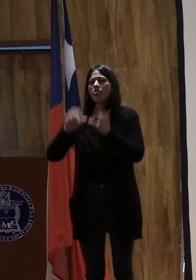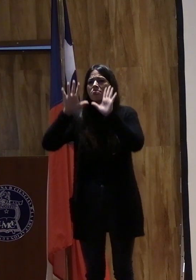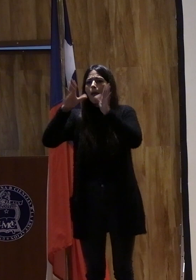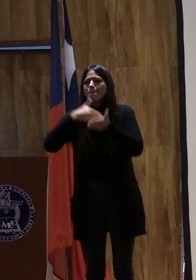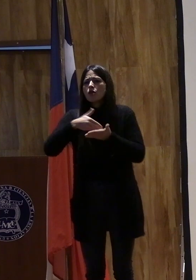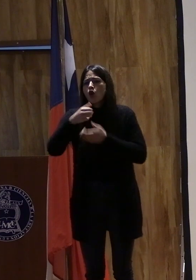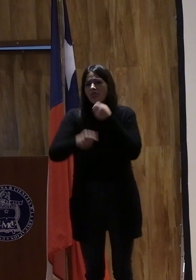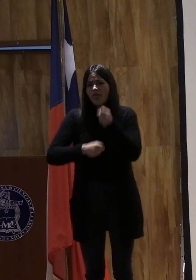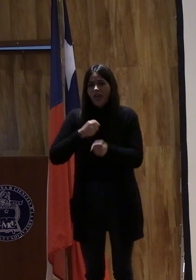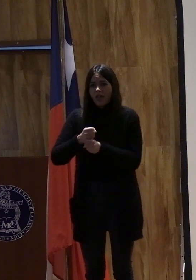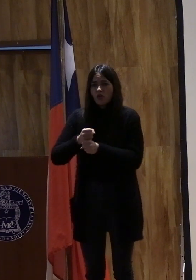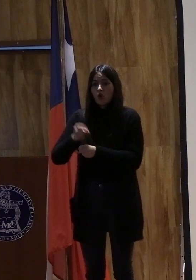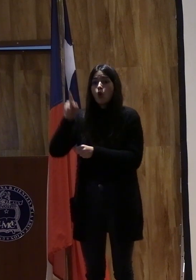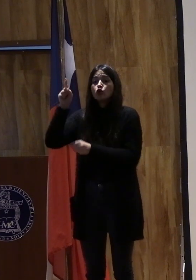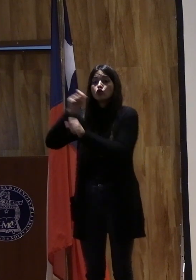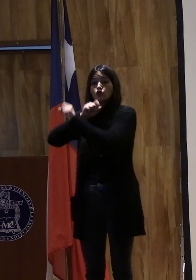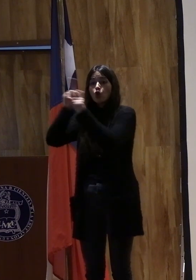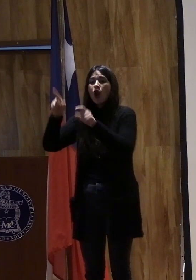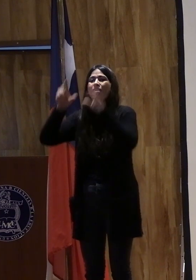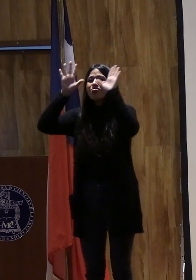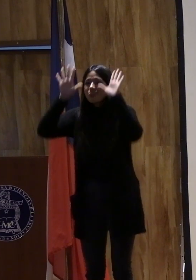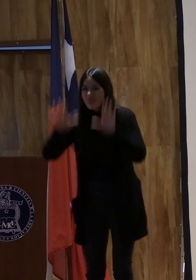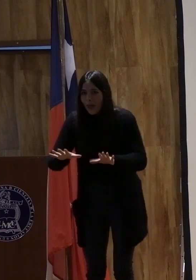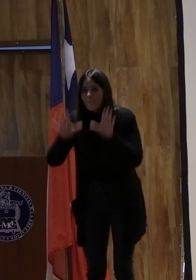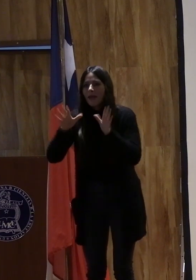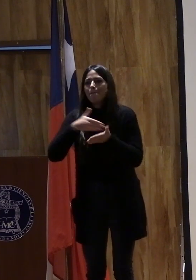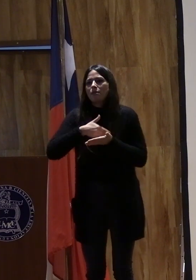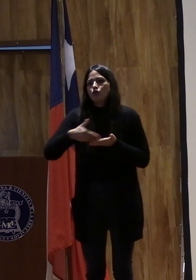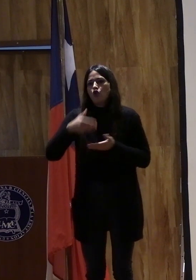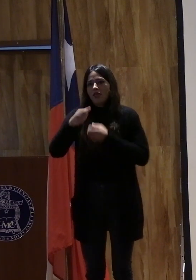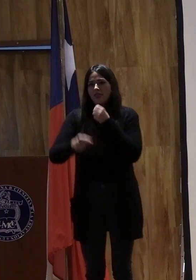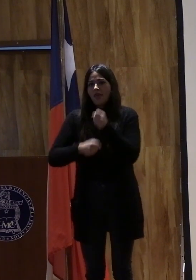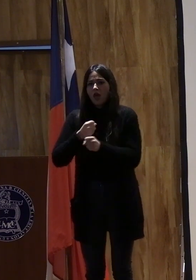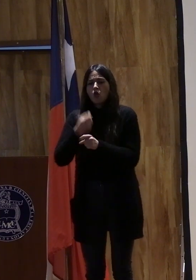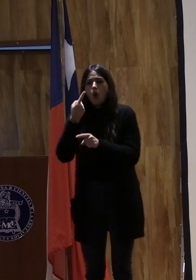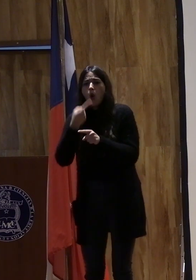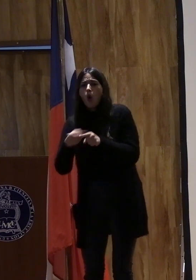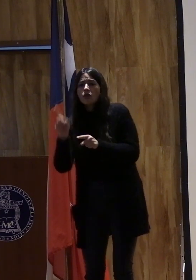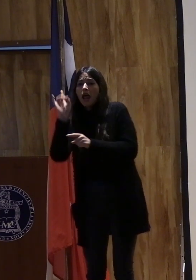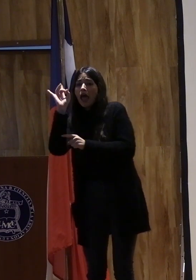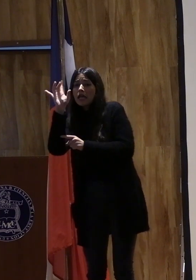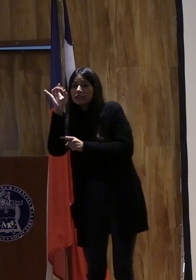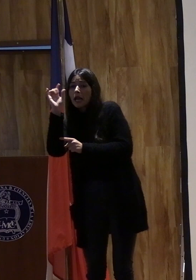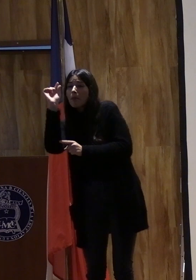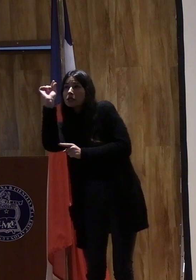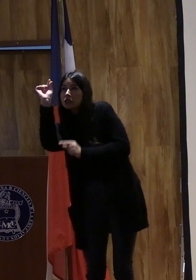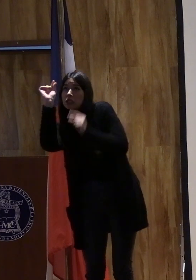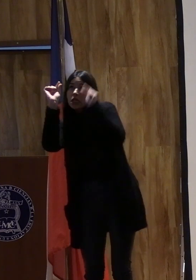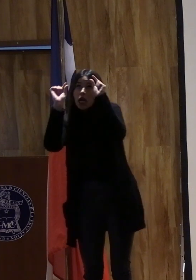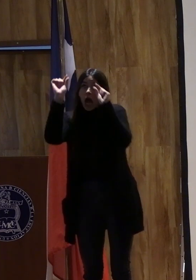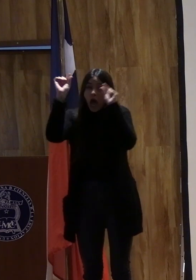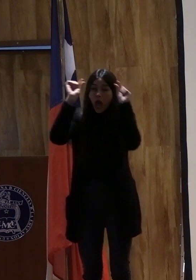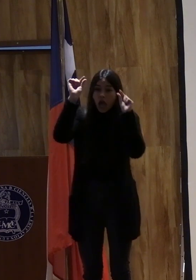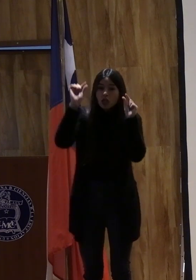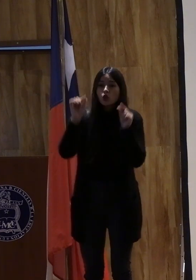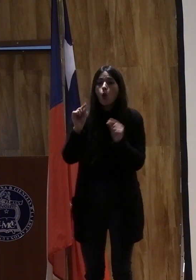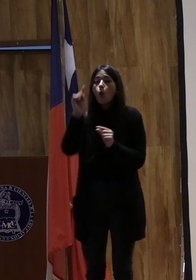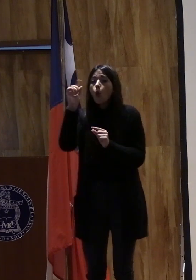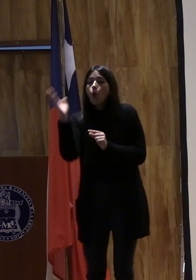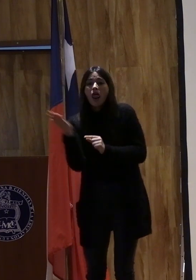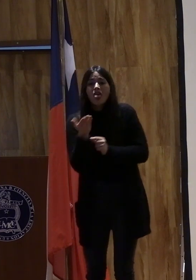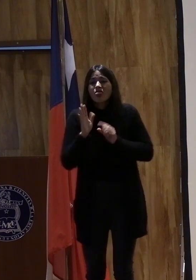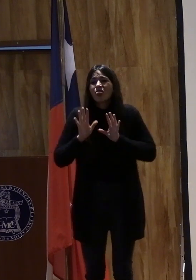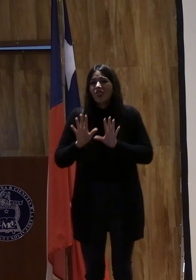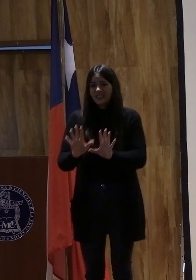El Sol dura 10.000 millones de años. Y hay algunas estrellas más chicas que el Sol, una estrella de 1/10 de la